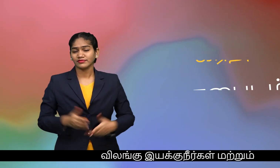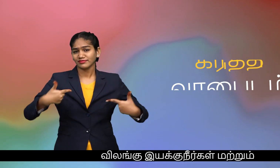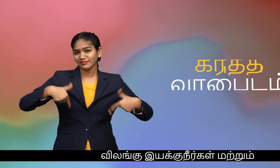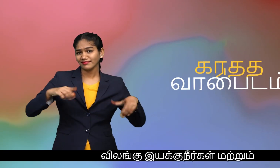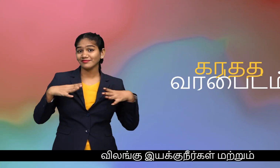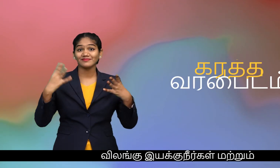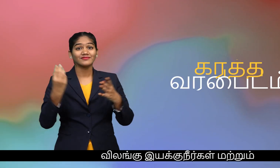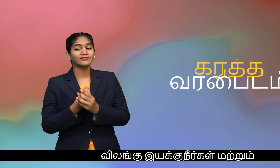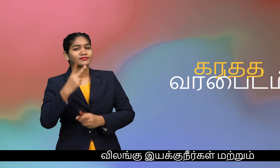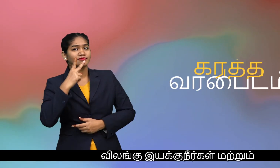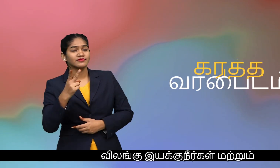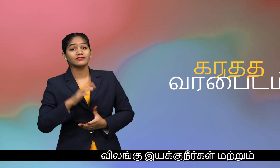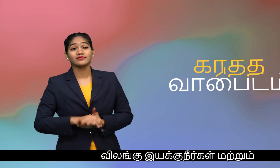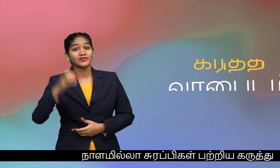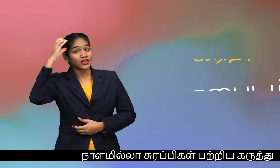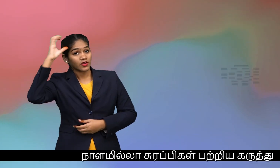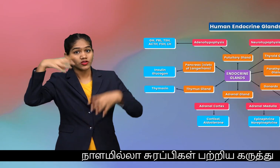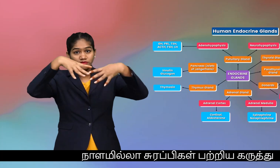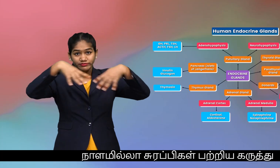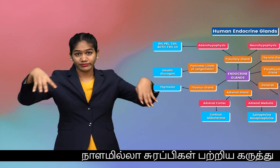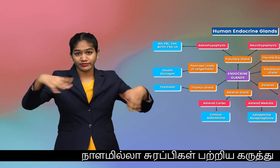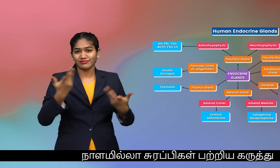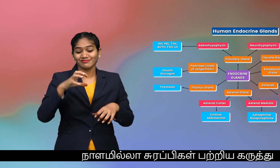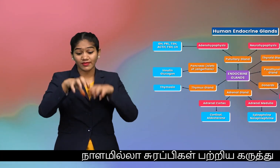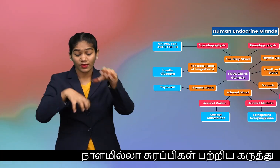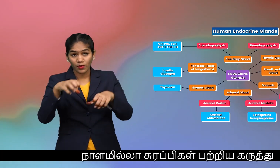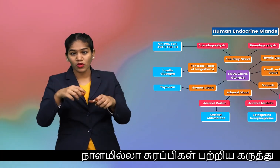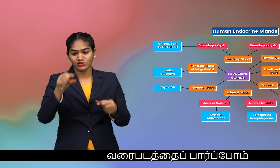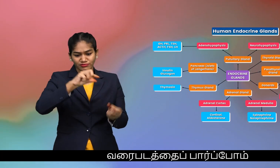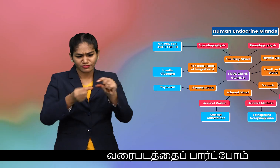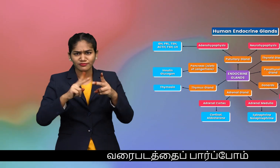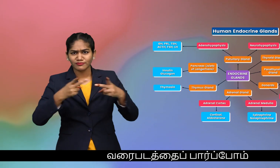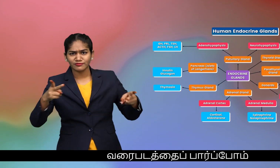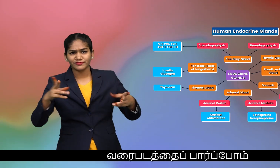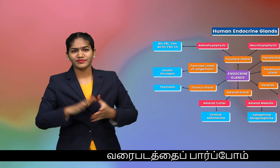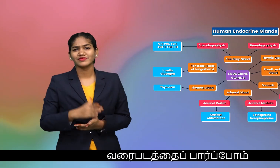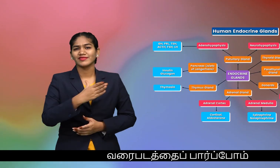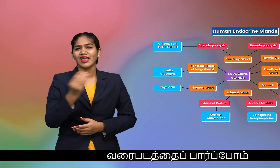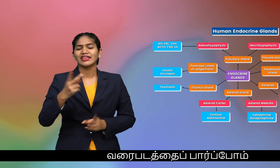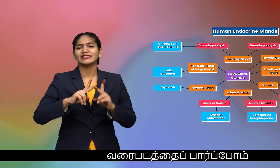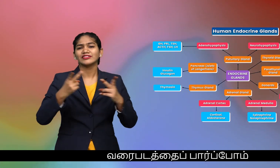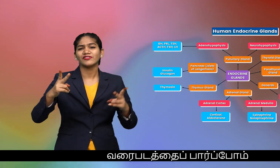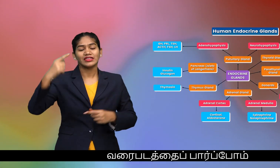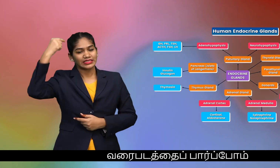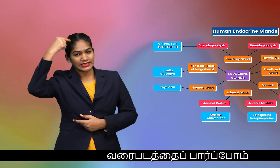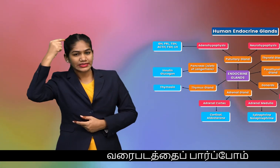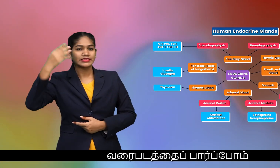விலங்கு இயக்குநீர்கள் மற்றும் நாளமில்லா சுரப்பிகள் பற்றிய கருத்து வரைபடத்தை பார்ப்போம்.